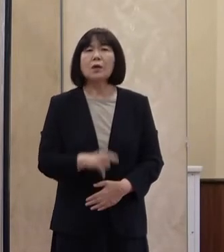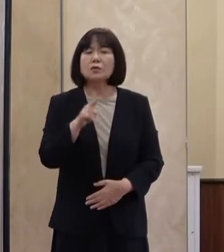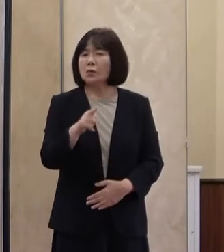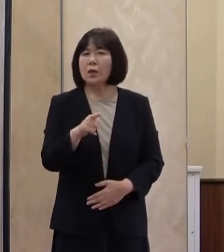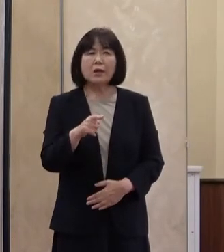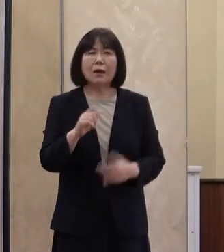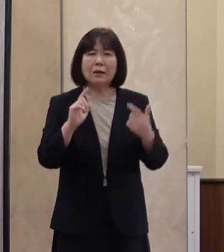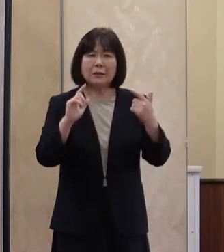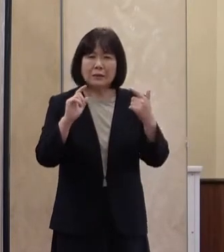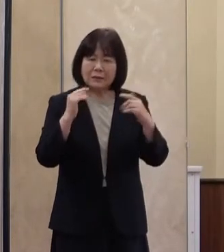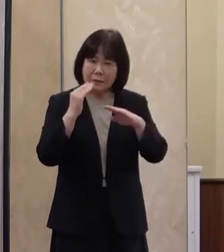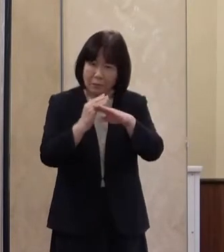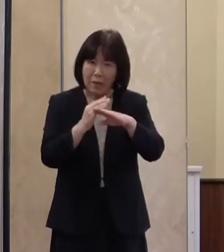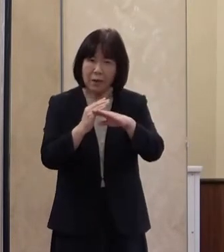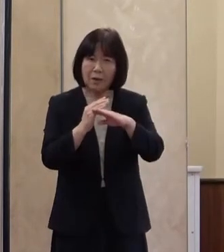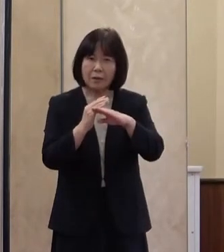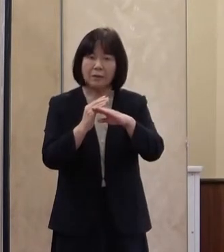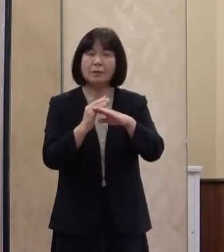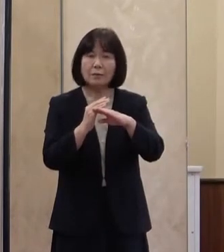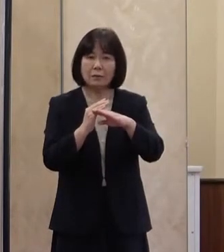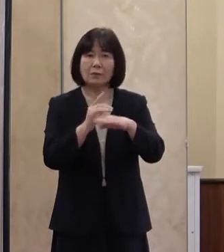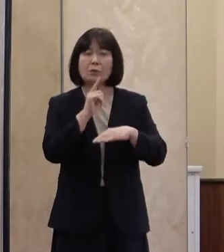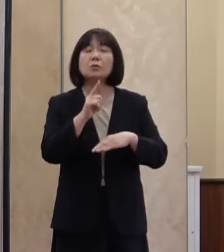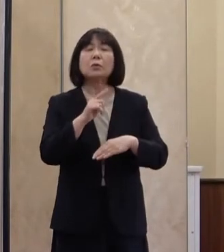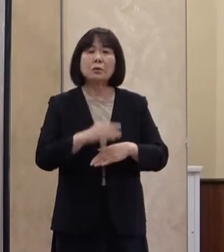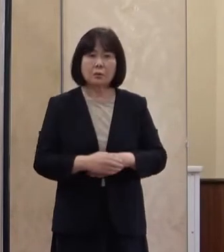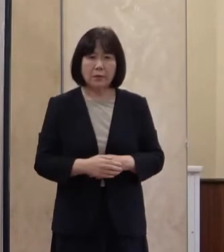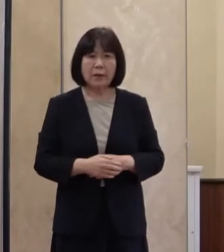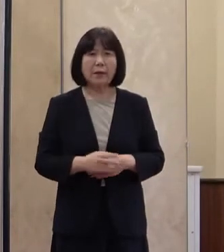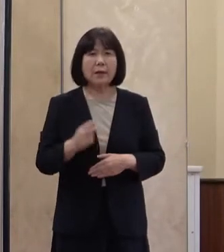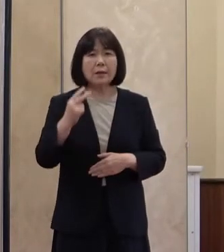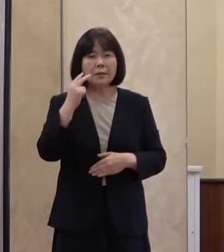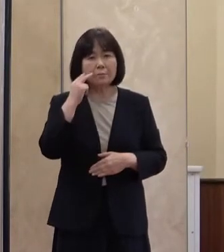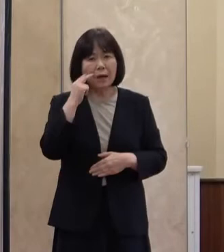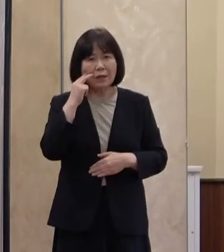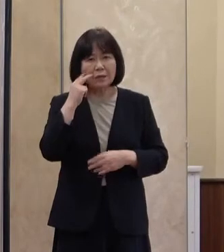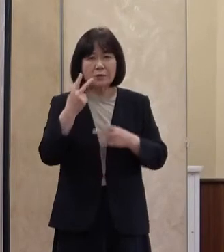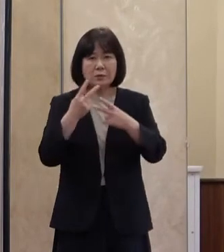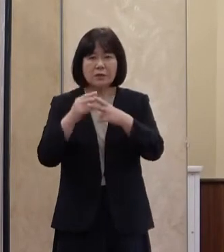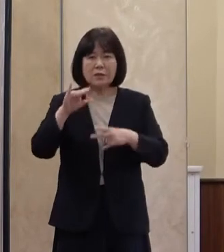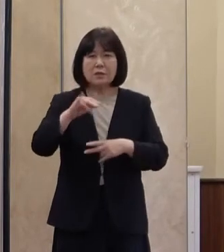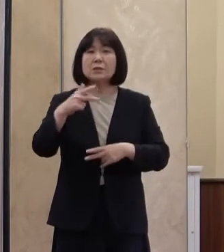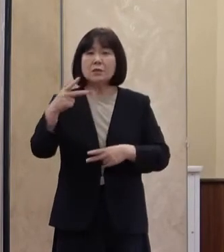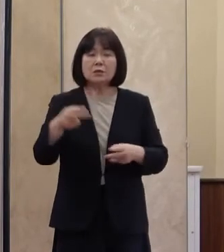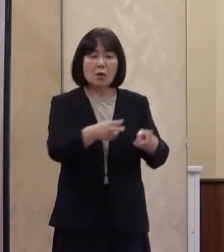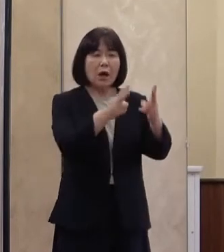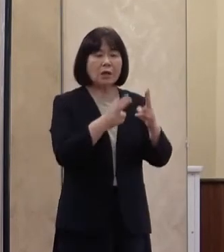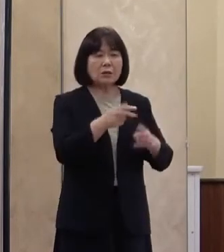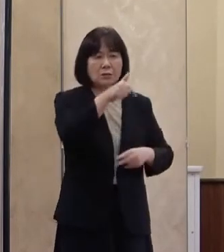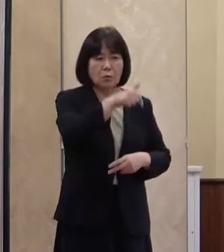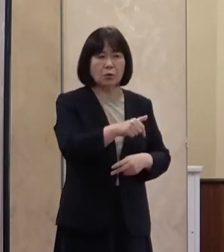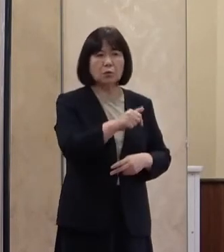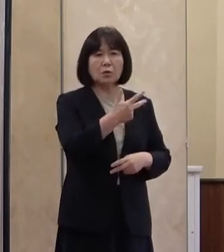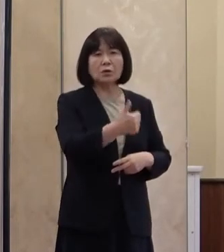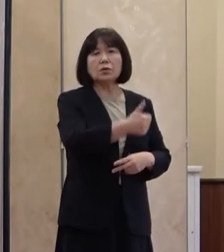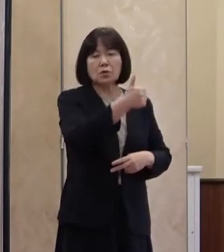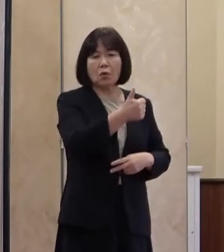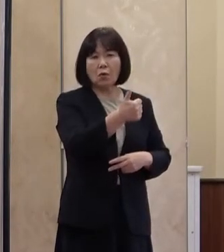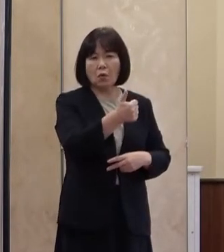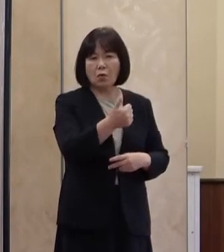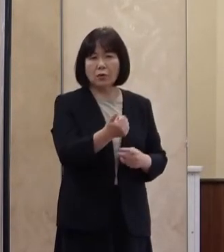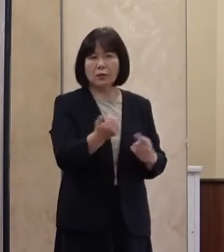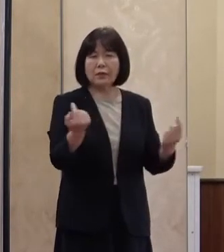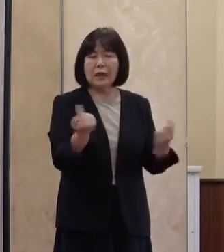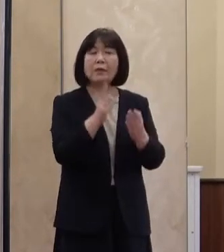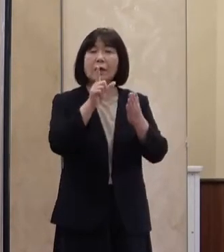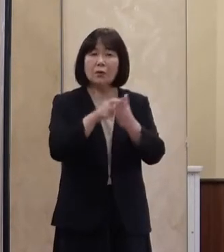ダメだよねということで、松井知事と橋本市長になった時から大阪市域、